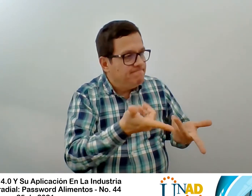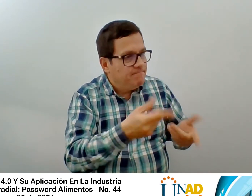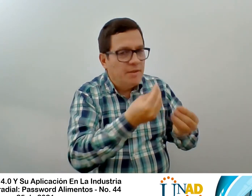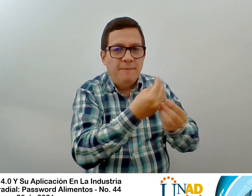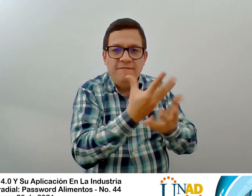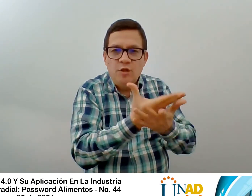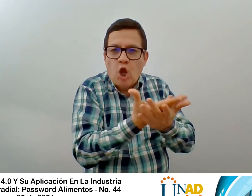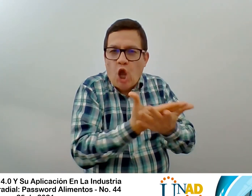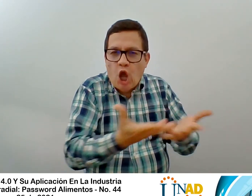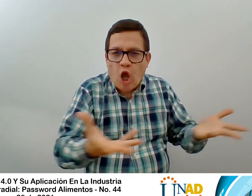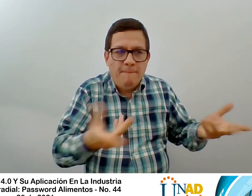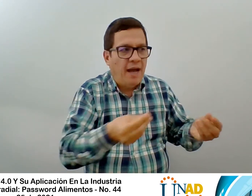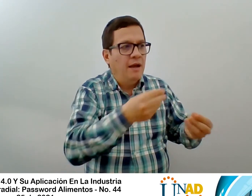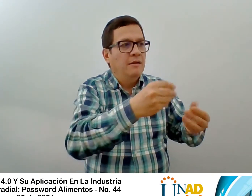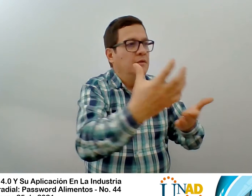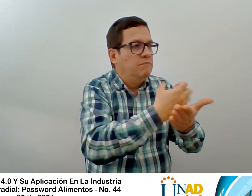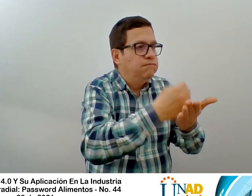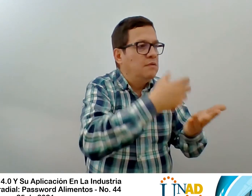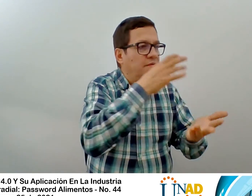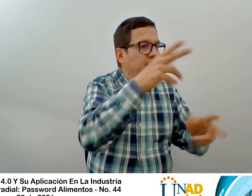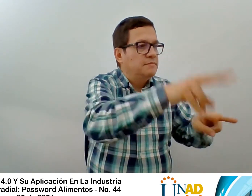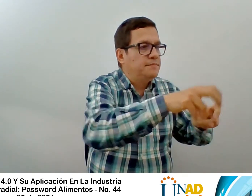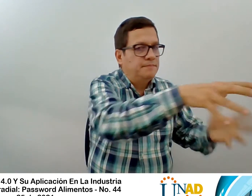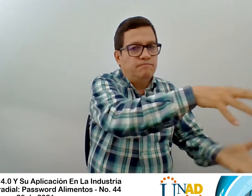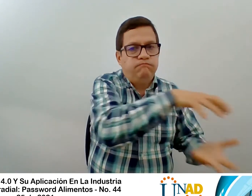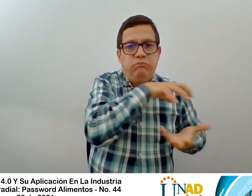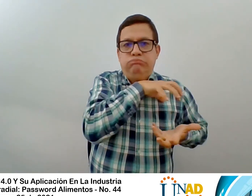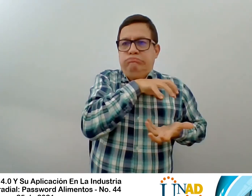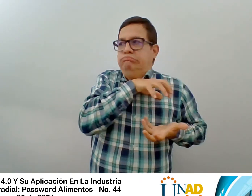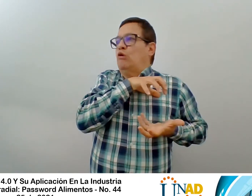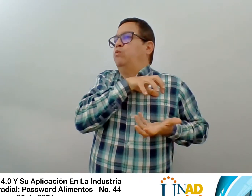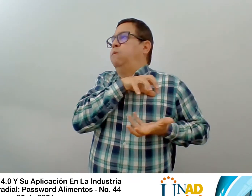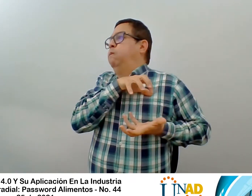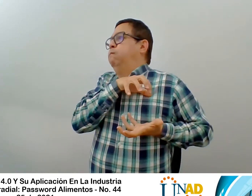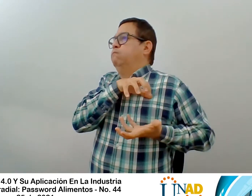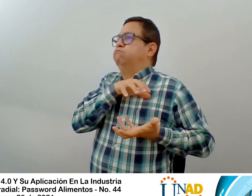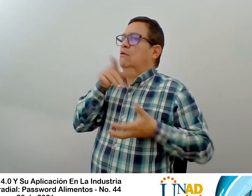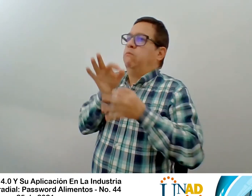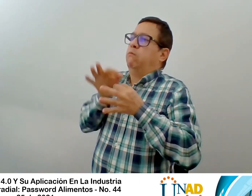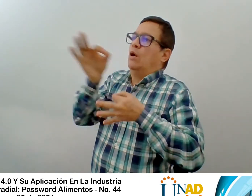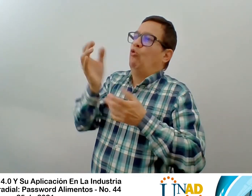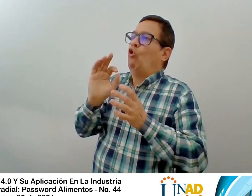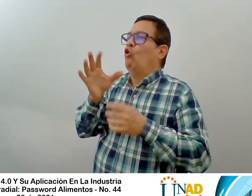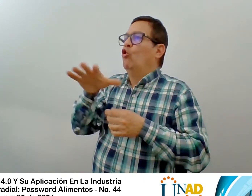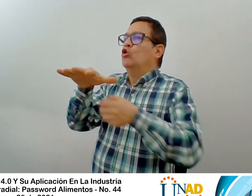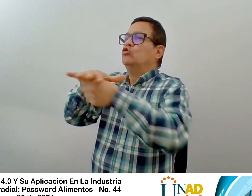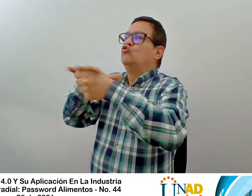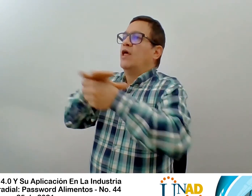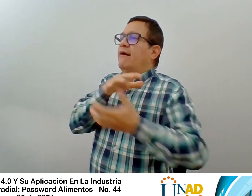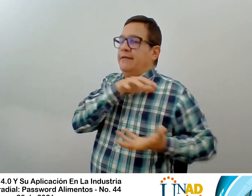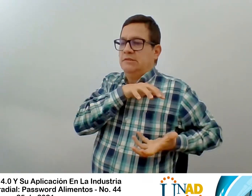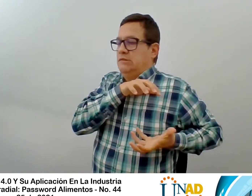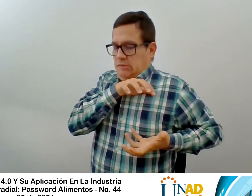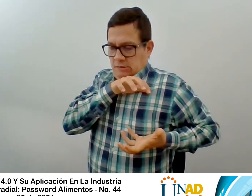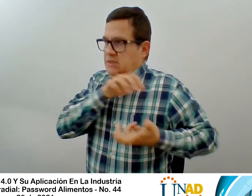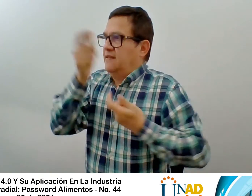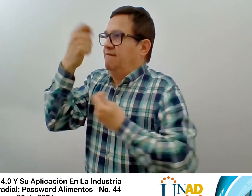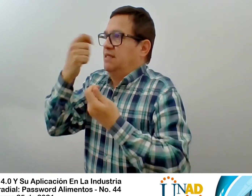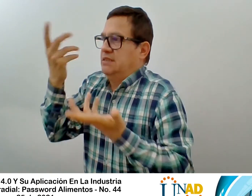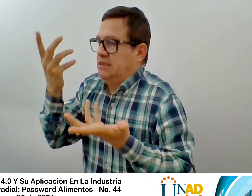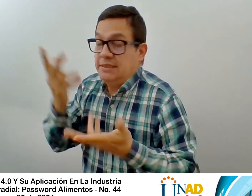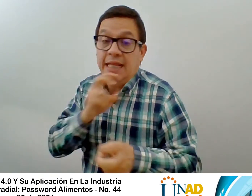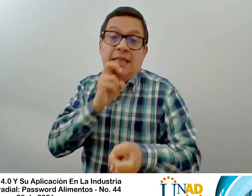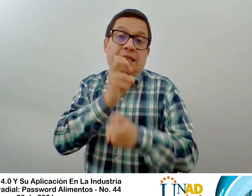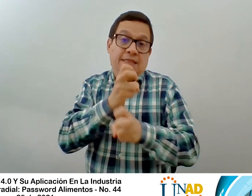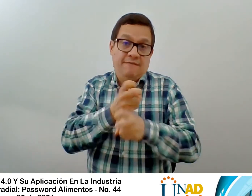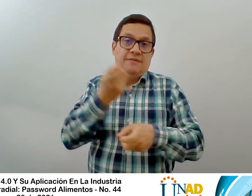infraestructura adecuada para sacar sus productos. Entonces tienen que pasar por muchas dificultades. Eso considero que es una de las